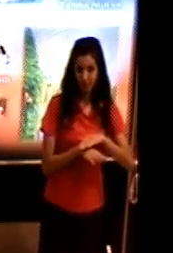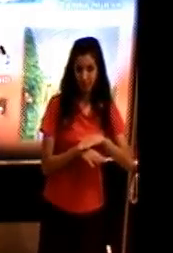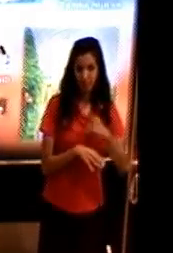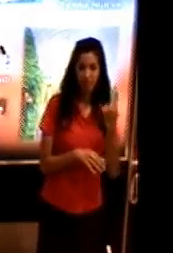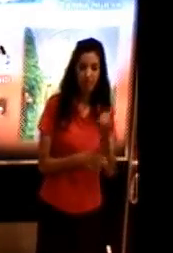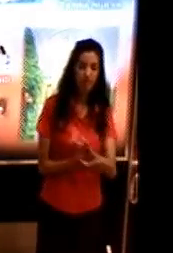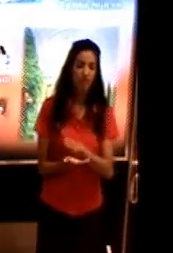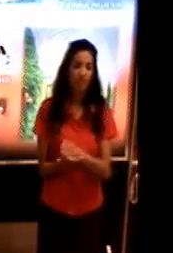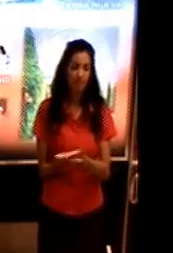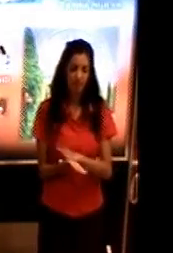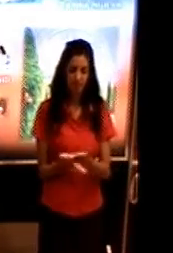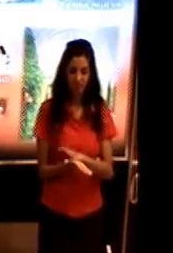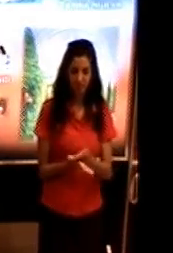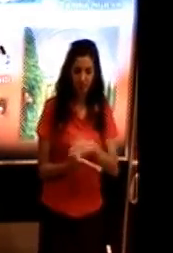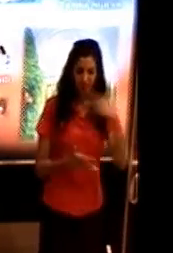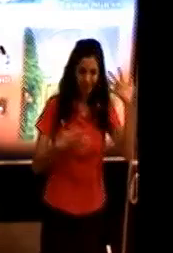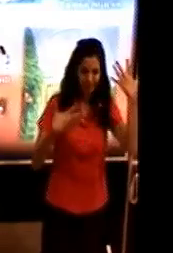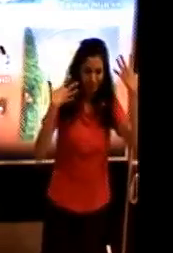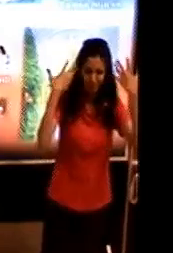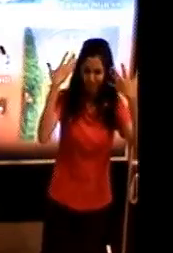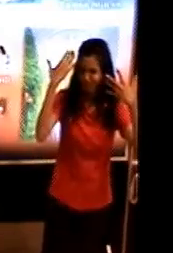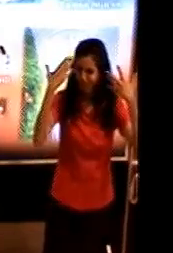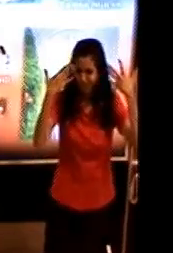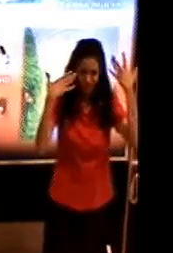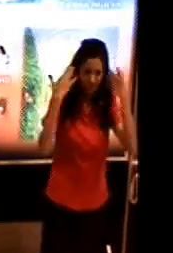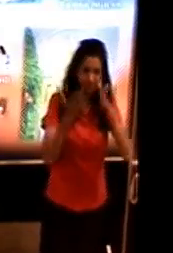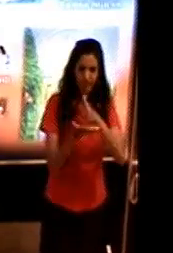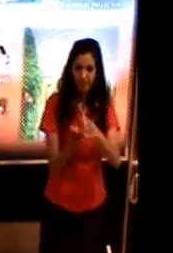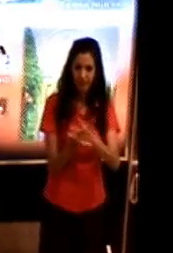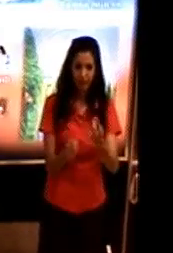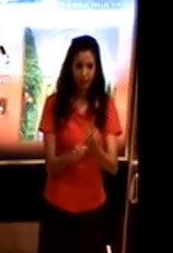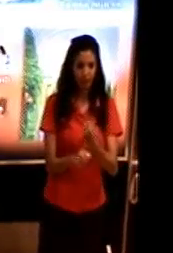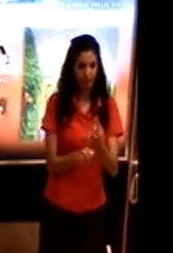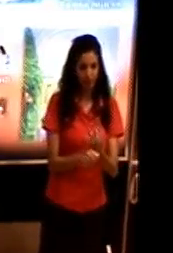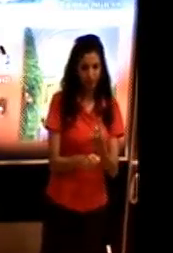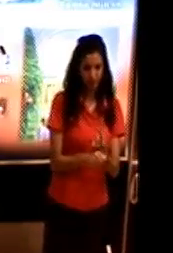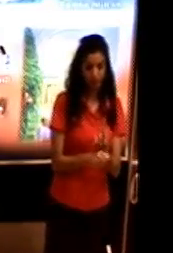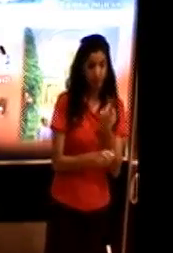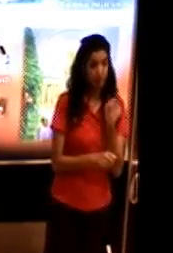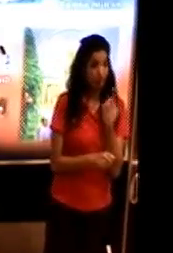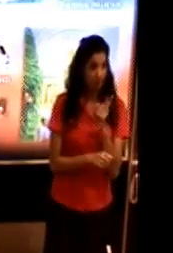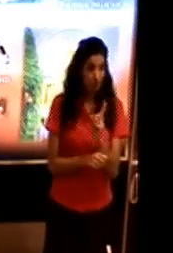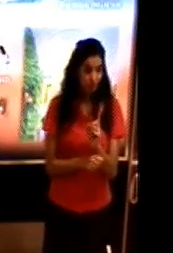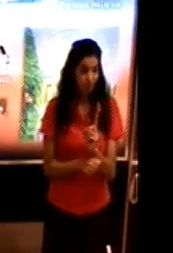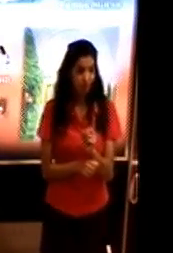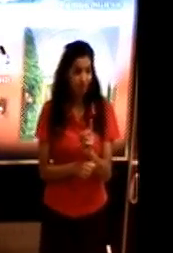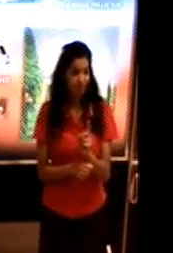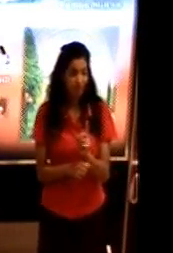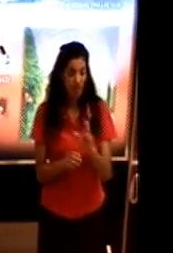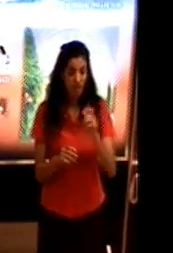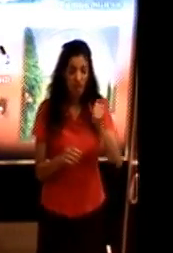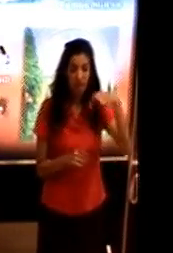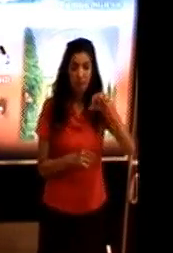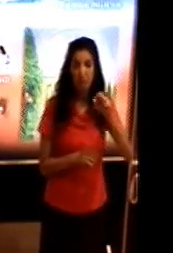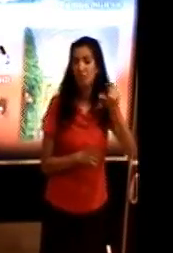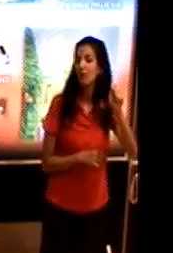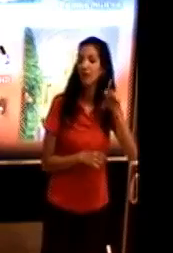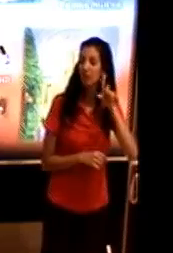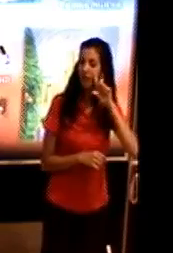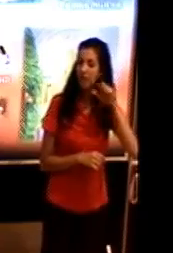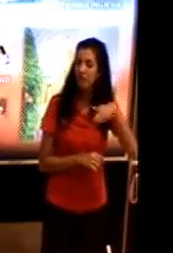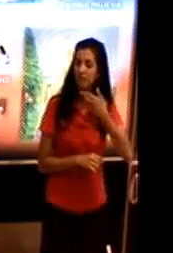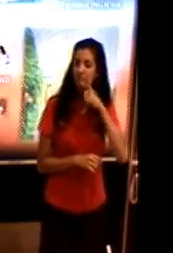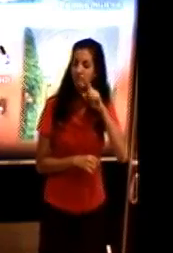nos confundamos y no sigamos el plan del cielo. Pero saben, allí en Apocalipsis 22, el verso